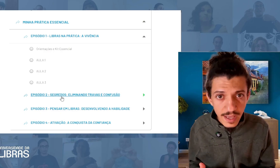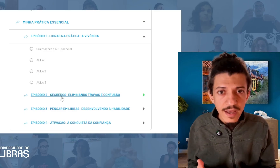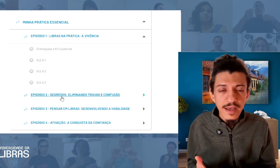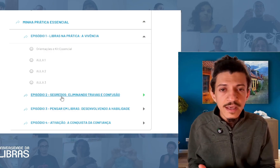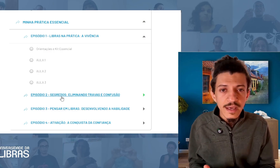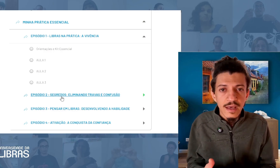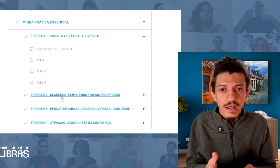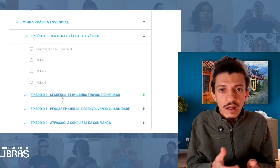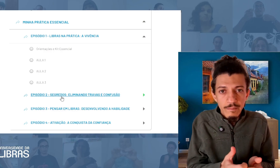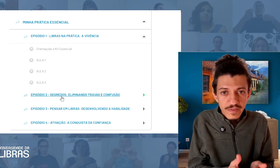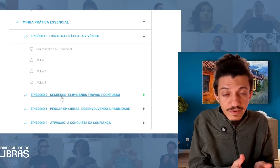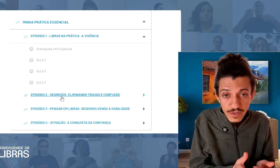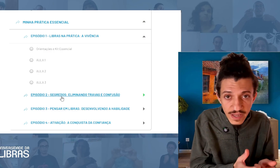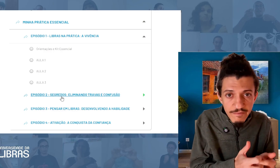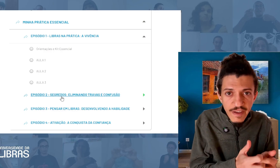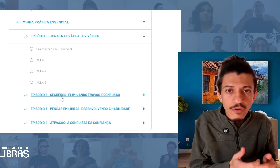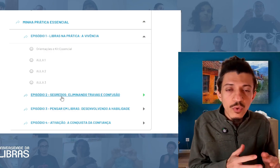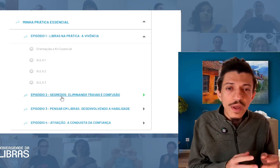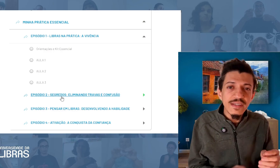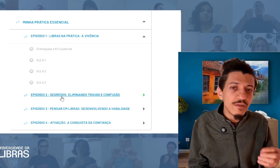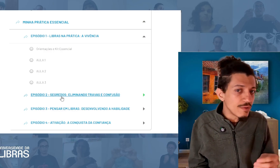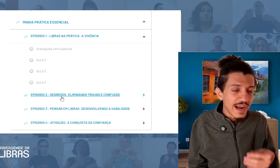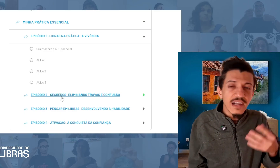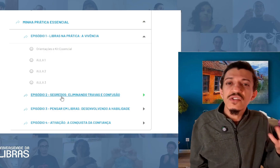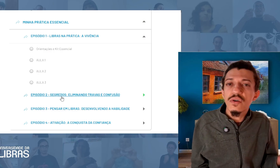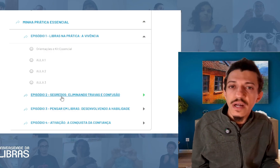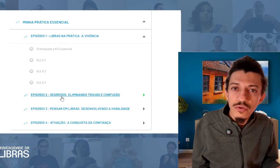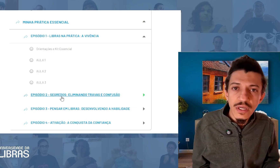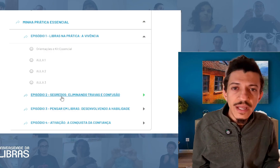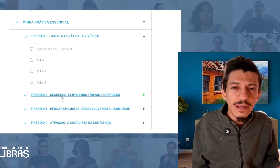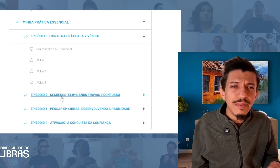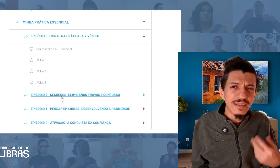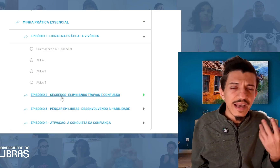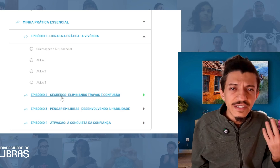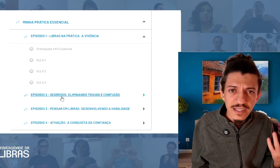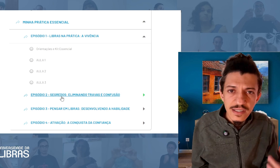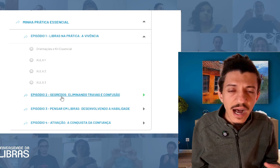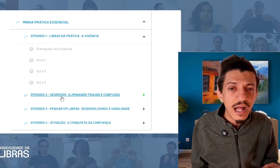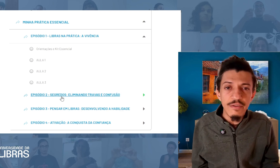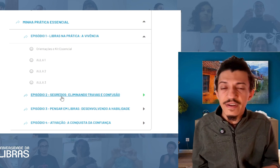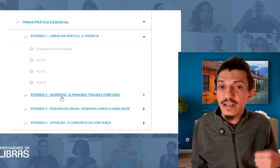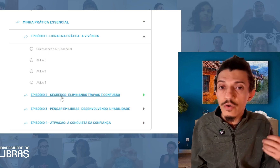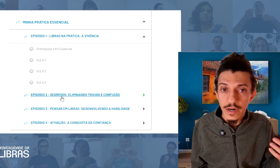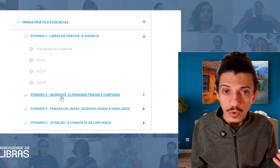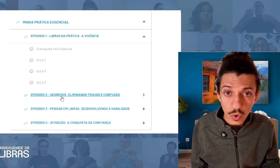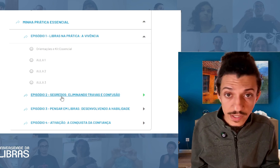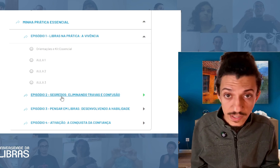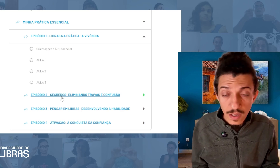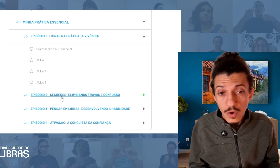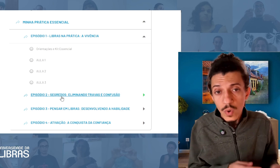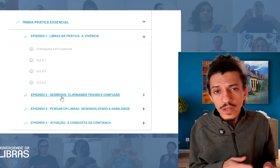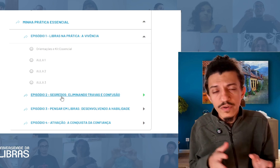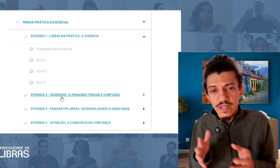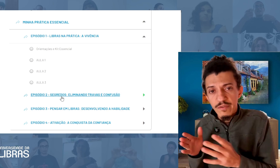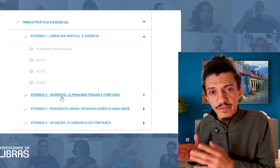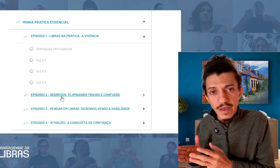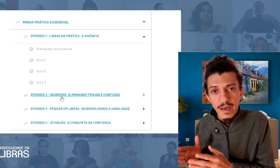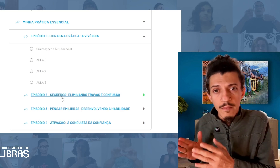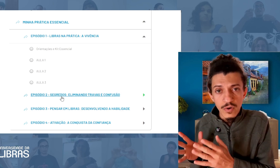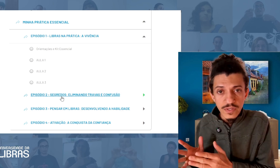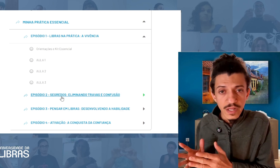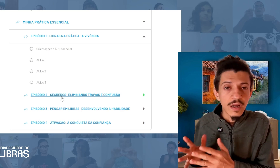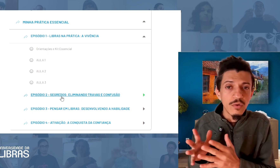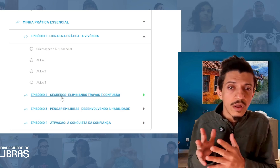sei que se você veio do ensino tradicional de Libras, que é engessado, fica decorando coisas, quando você me